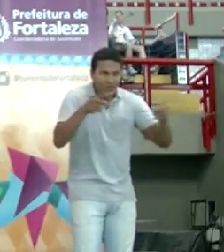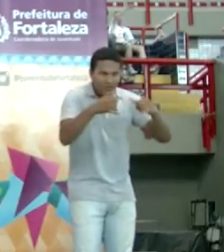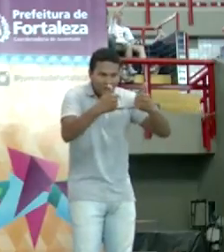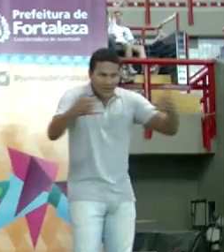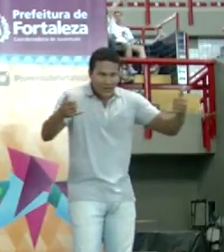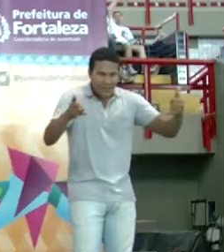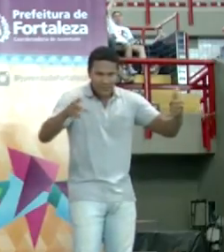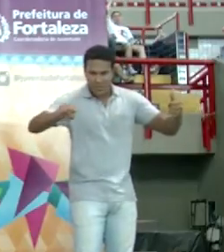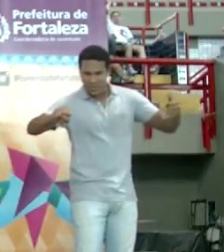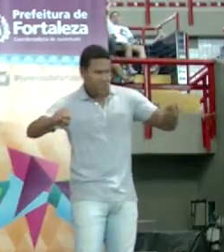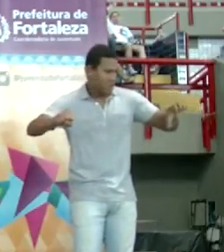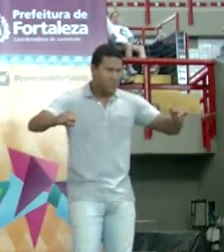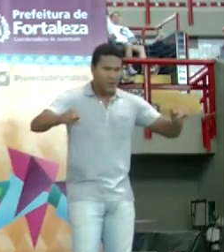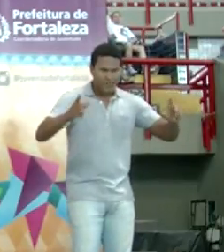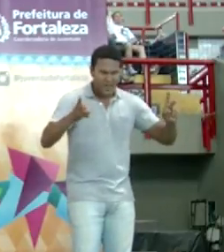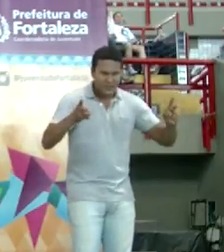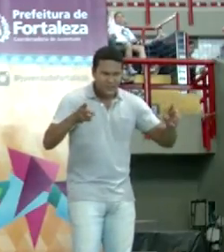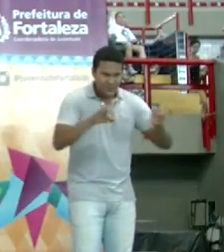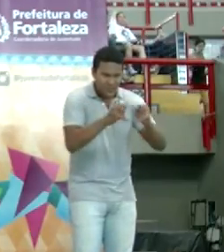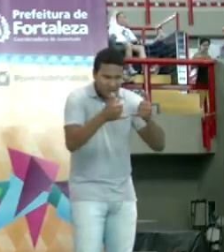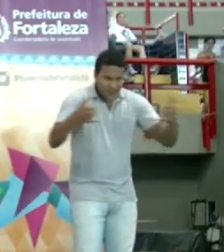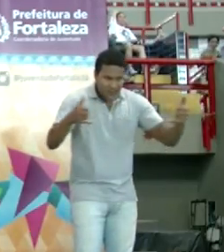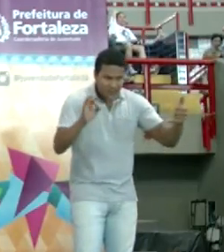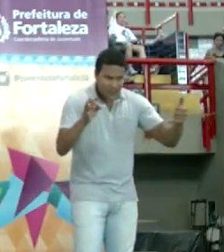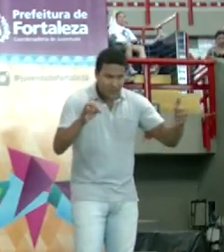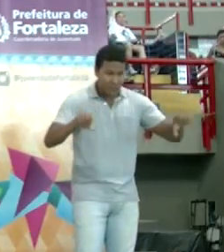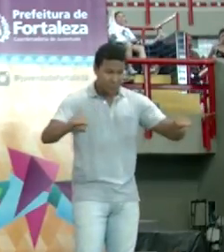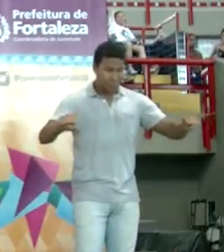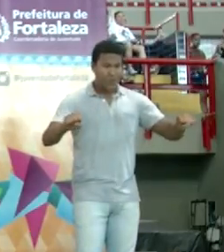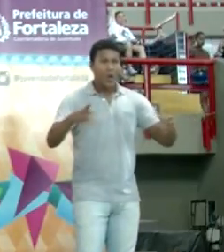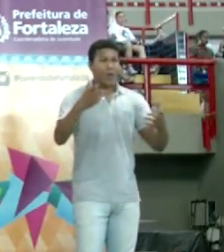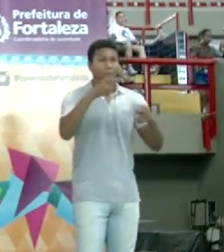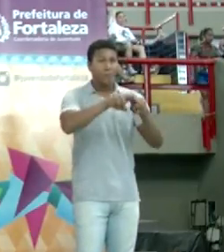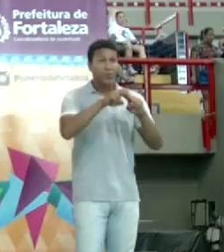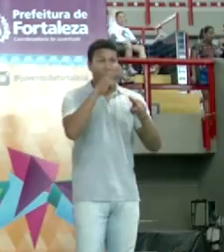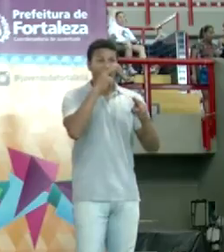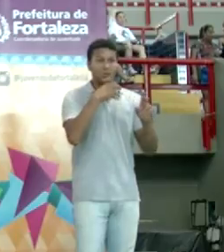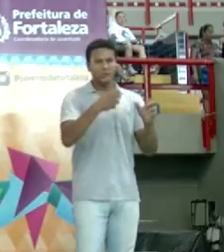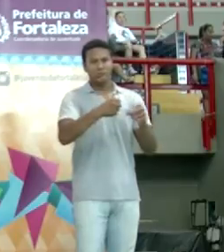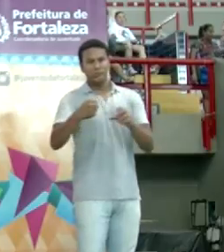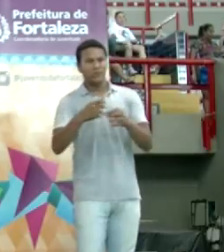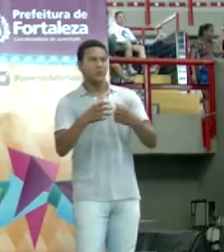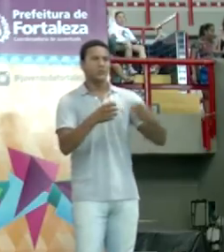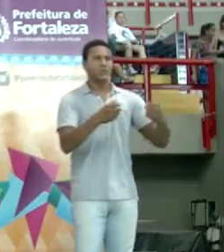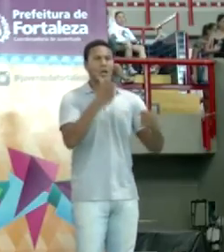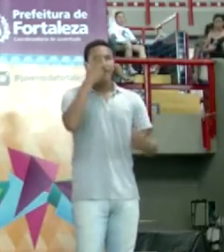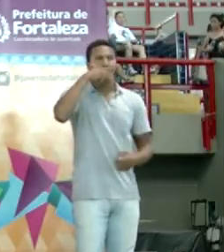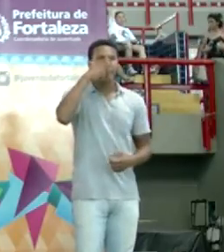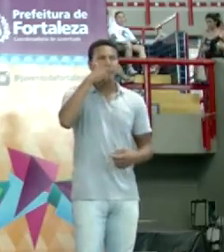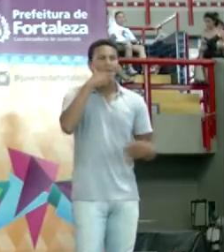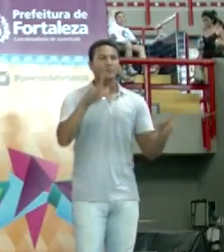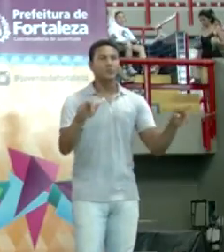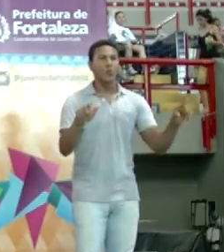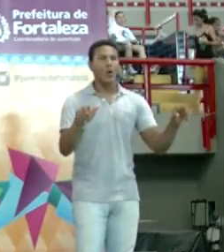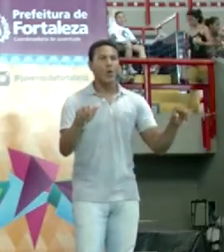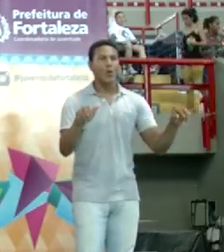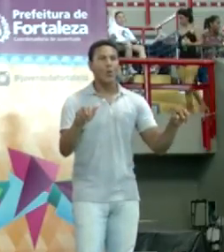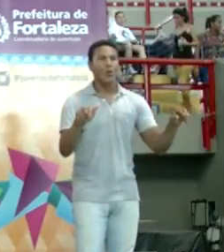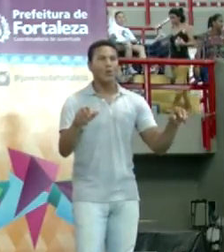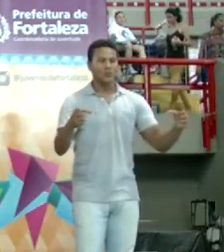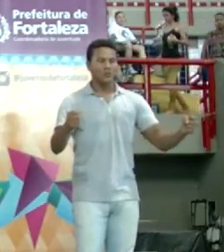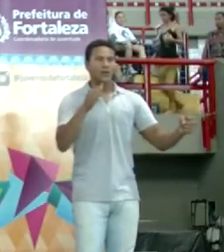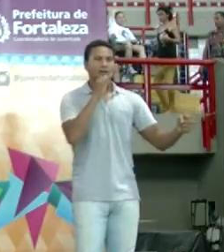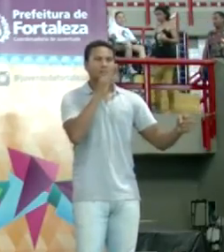não? Se é o mesmo fio, vai ter a mesma tração. Eu estou num canto, pessoal, muito, muito,